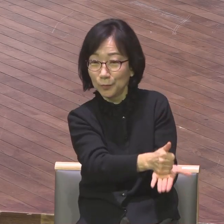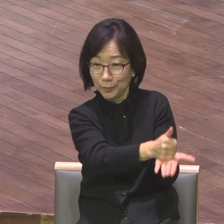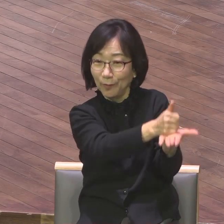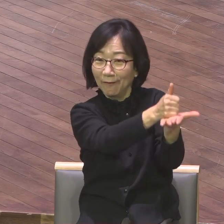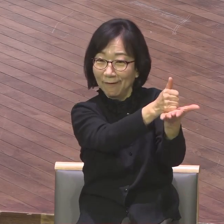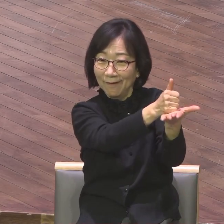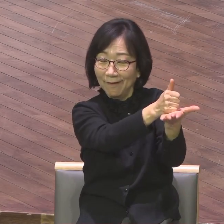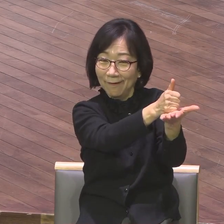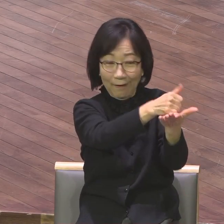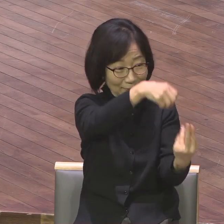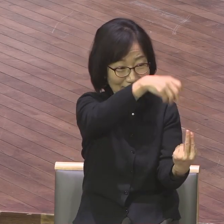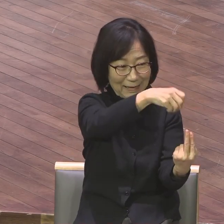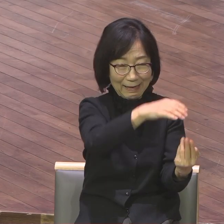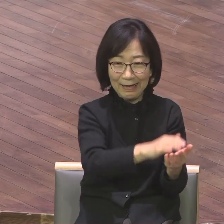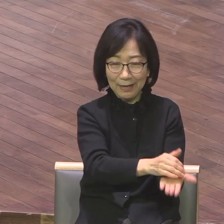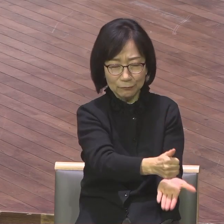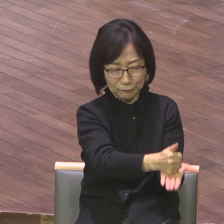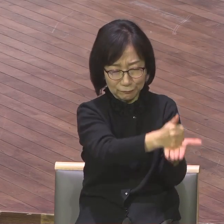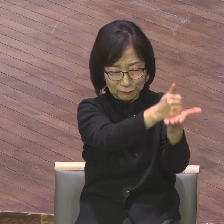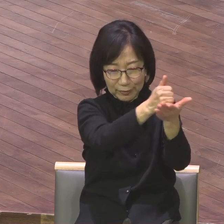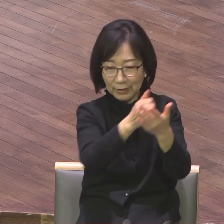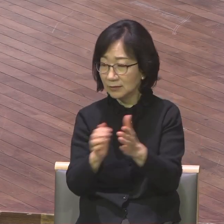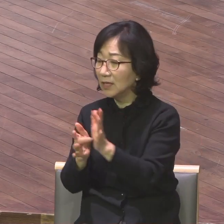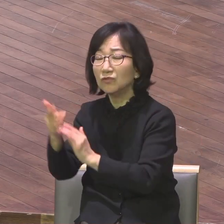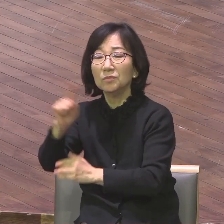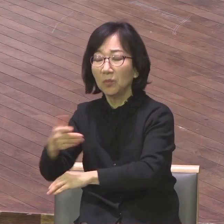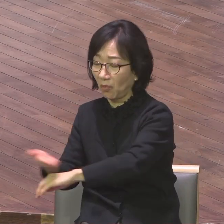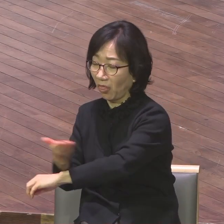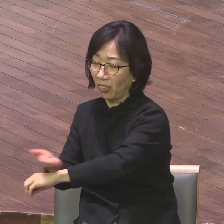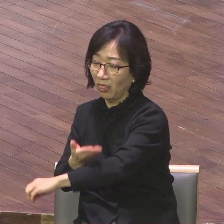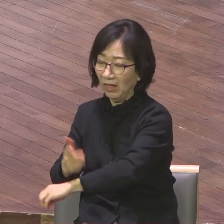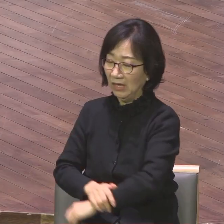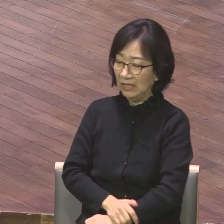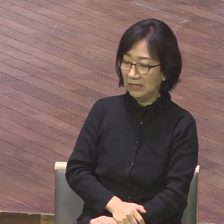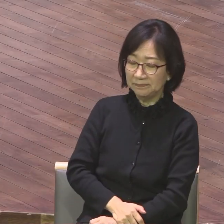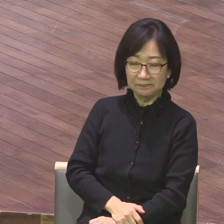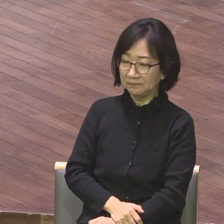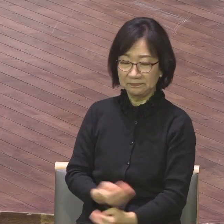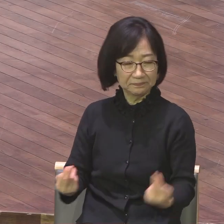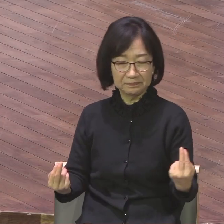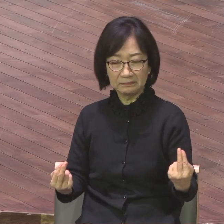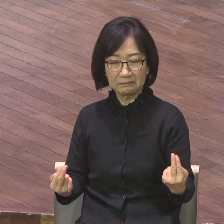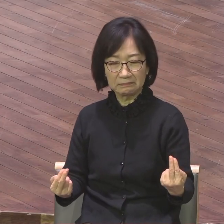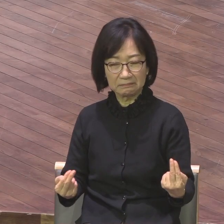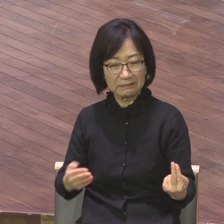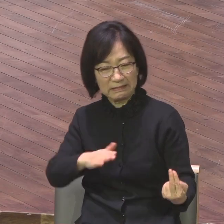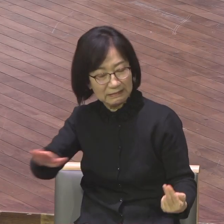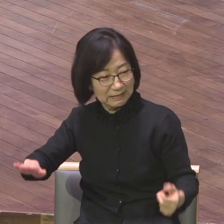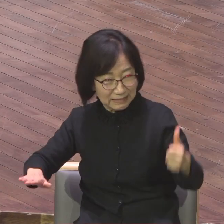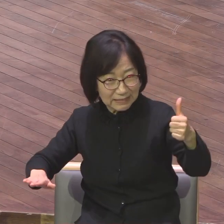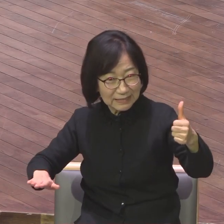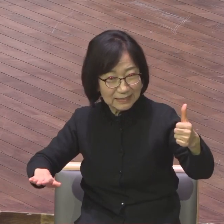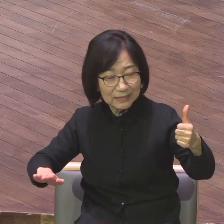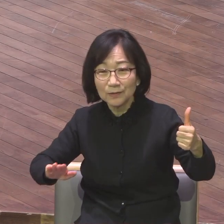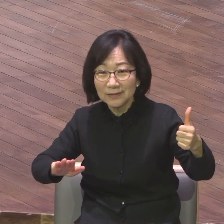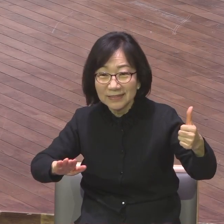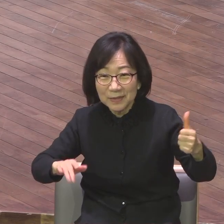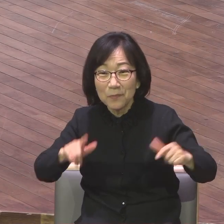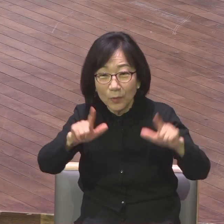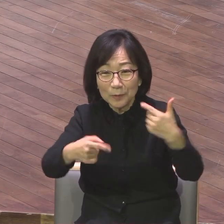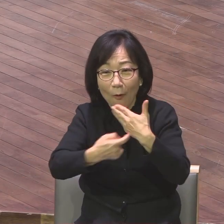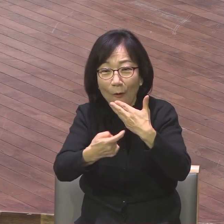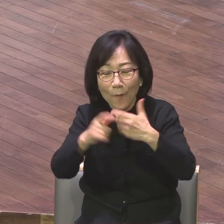훨씬 더 예수보다는 매력이 있는 그러한 상황이었습니다.